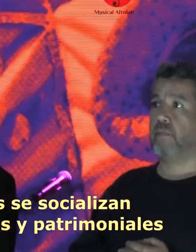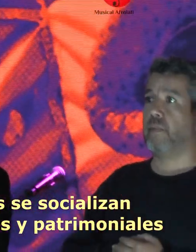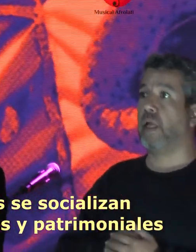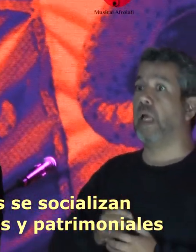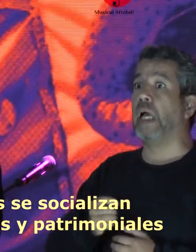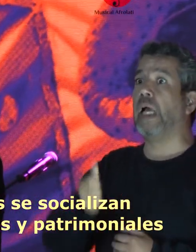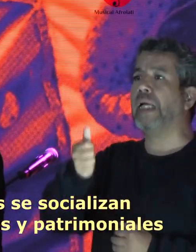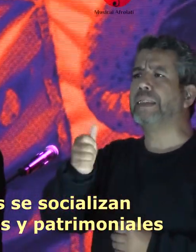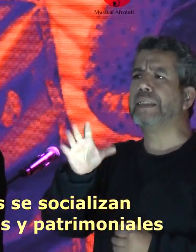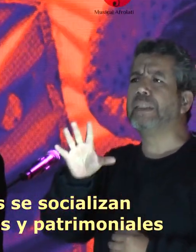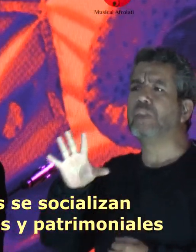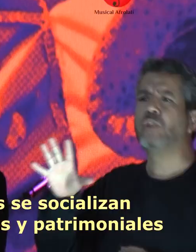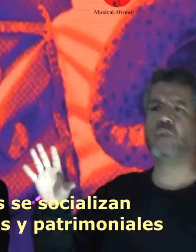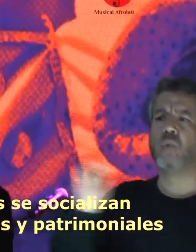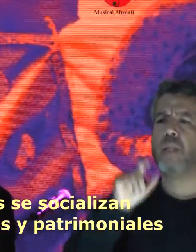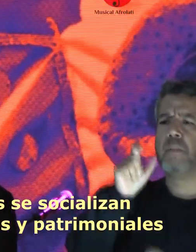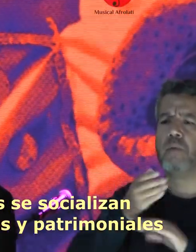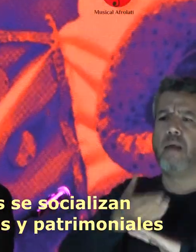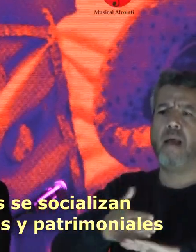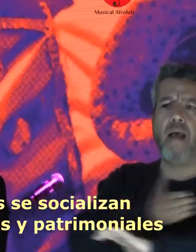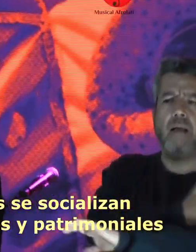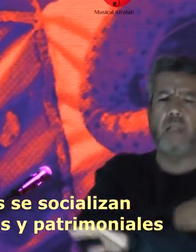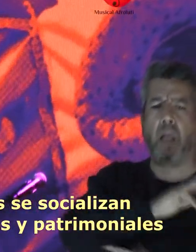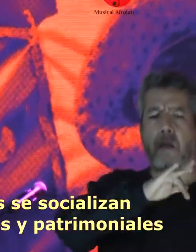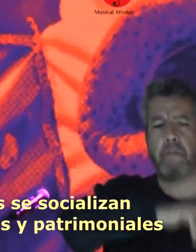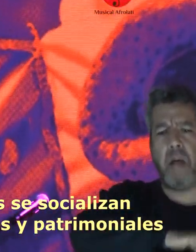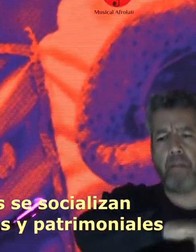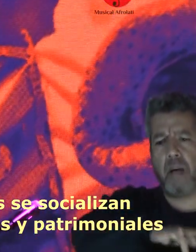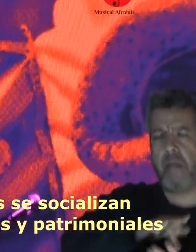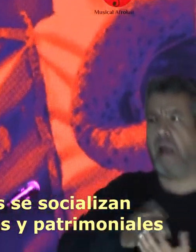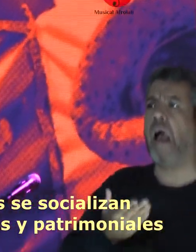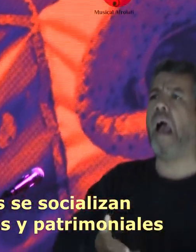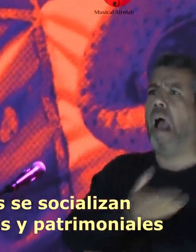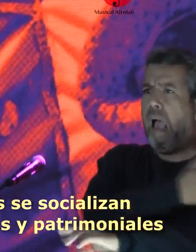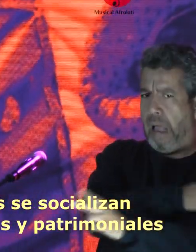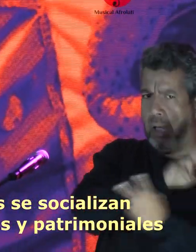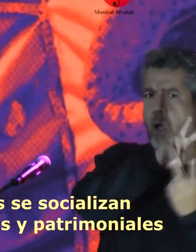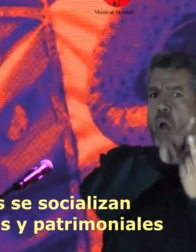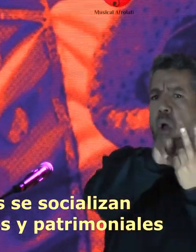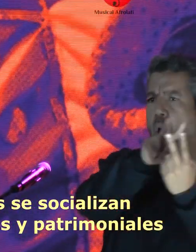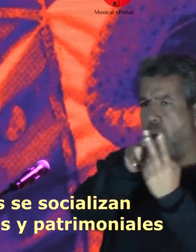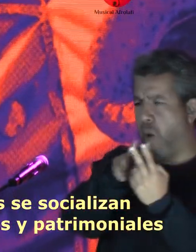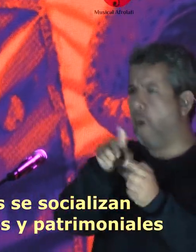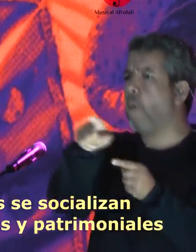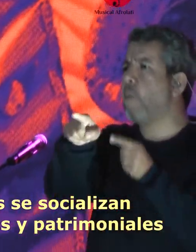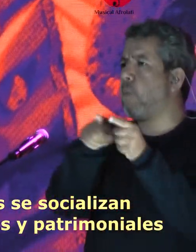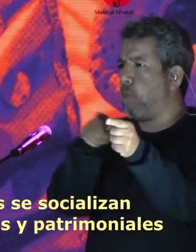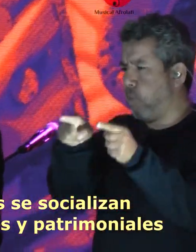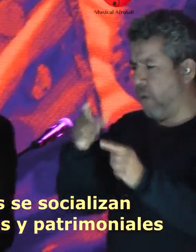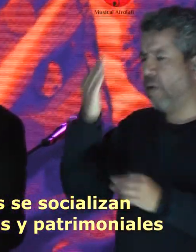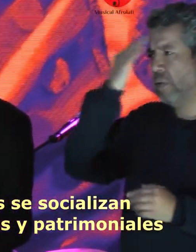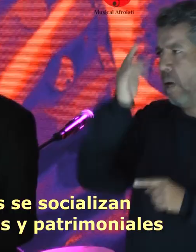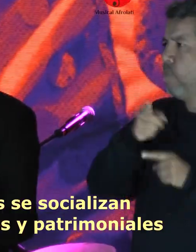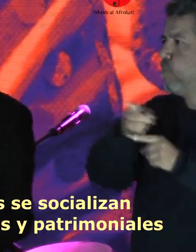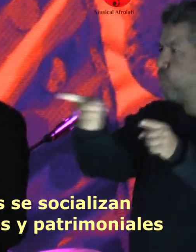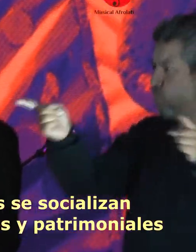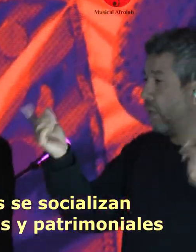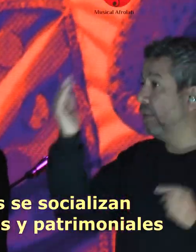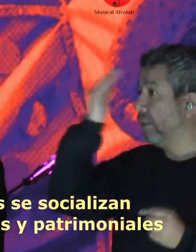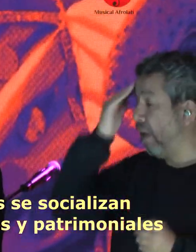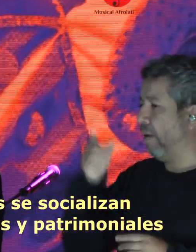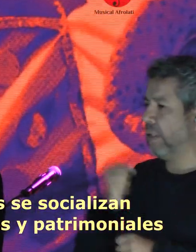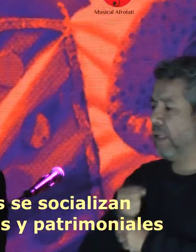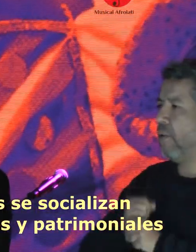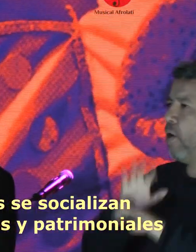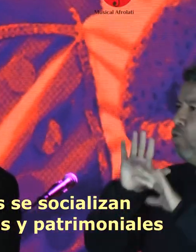los que participaron en esa primera etapa los conocía y los conozco y sé de su